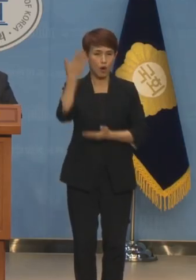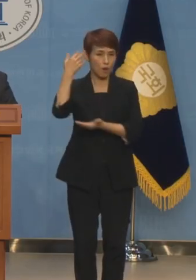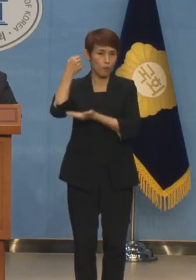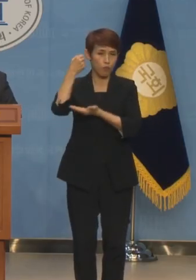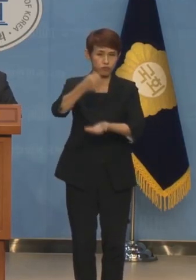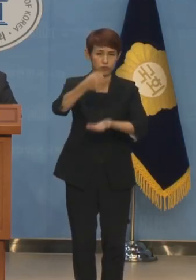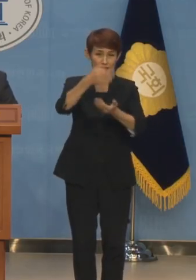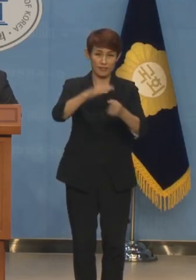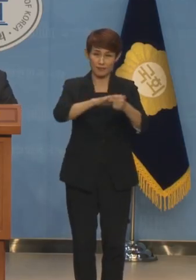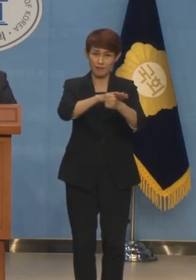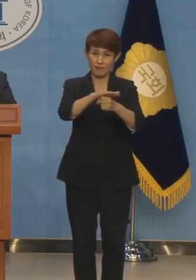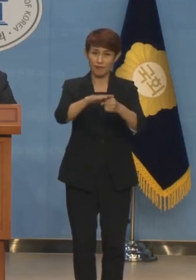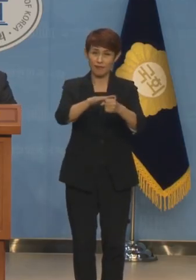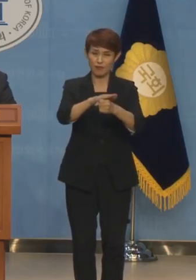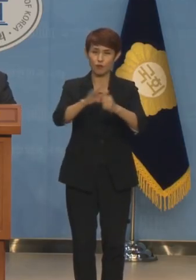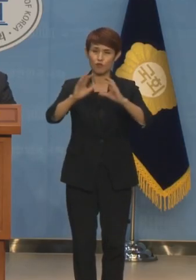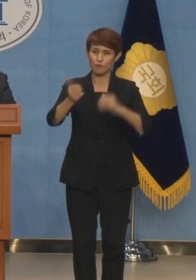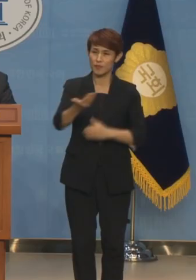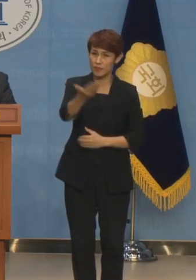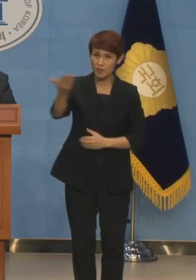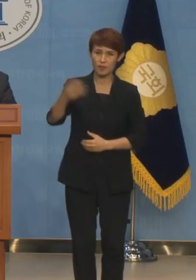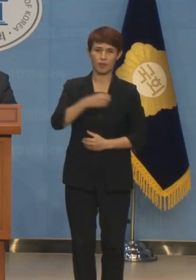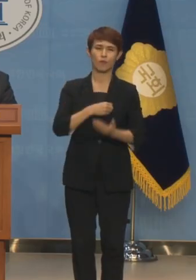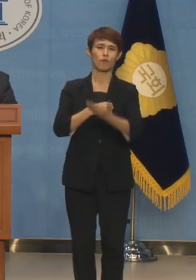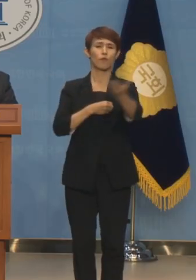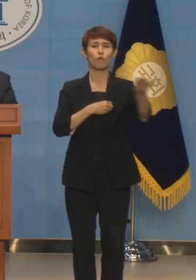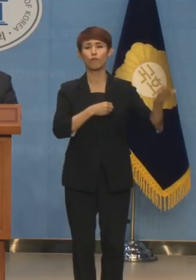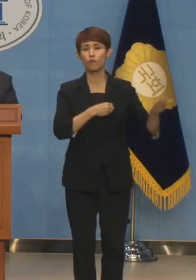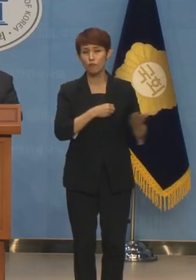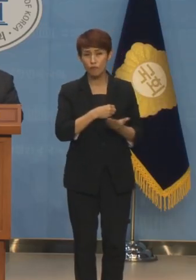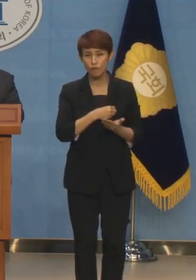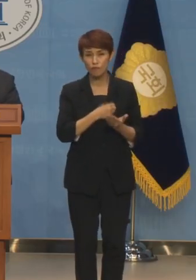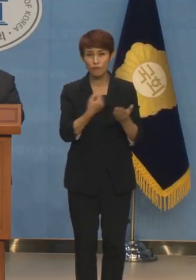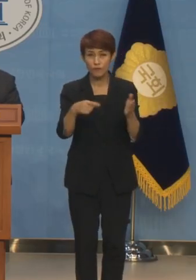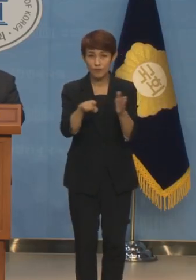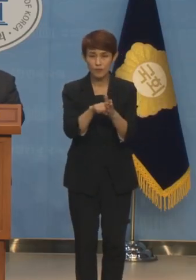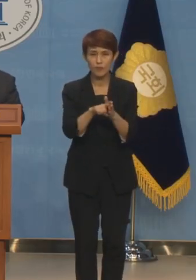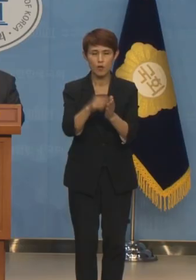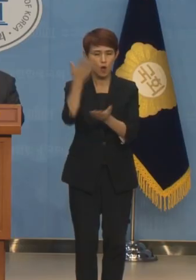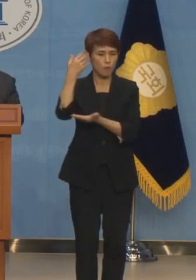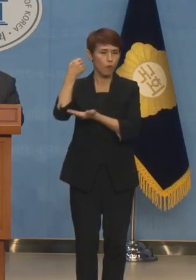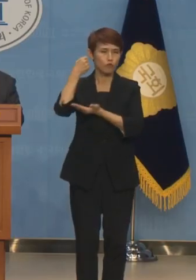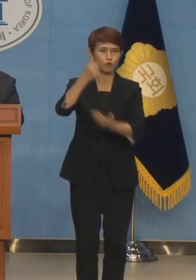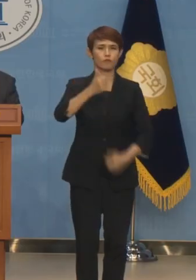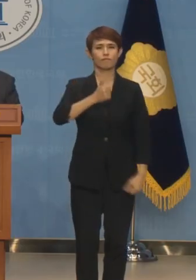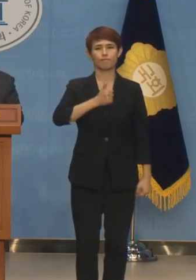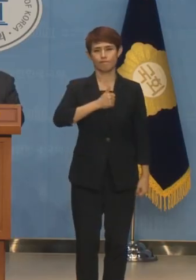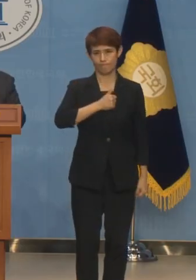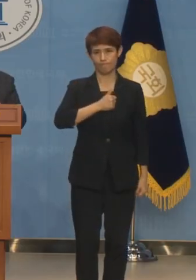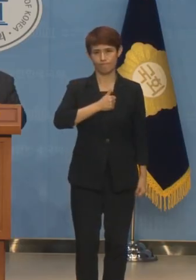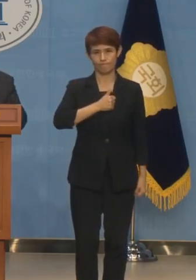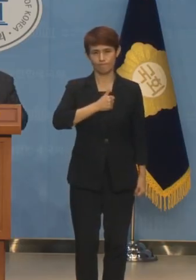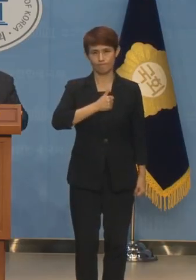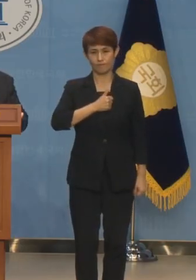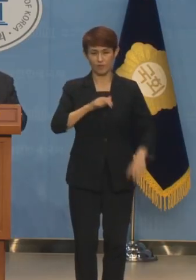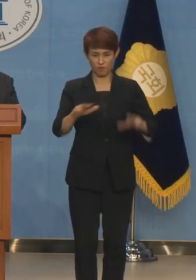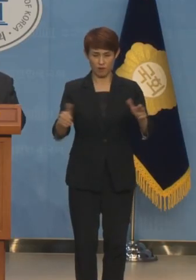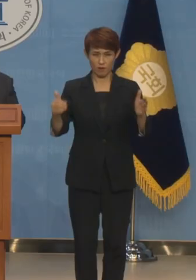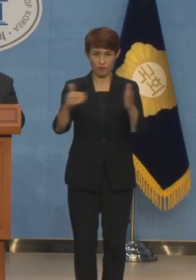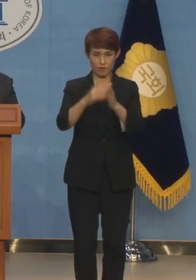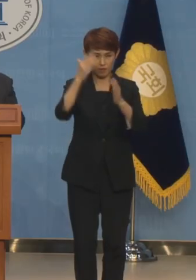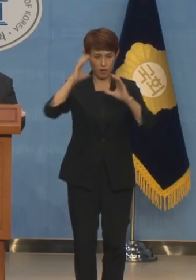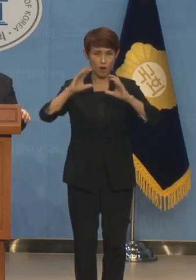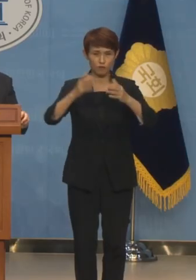가치를 사랑하는 국민과 당원 동지 여러분에게 보수로서의 자부심과 그동안 우리